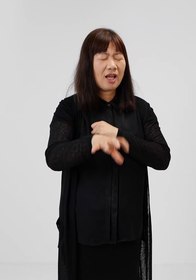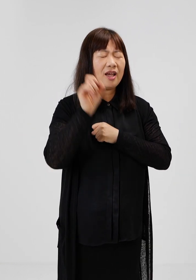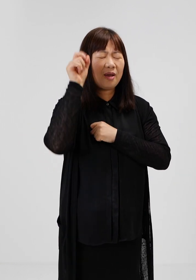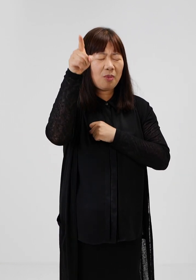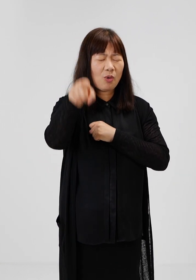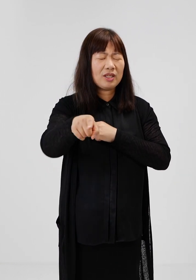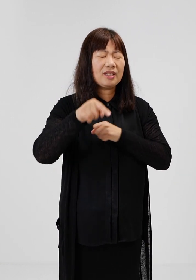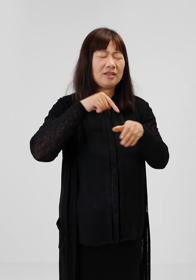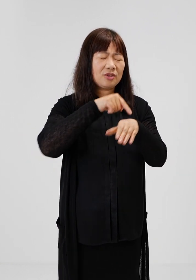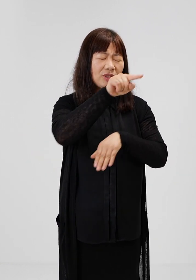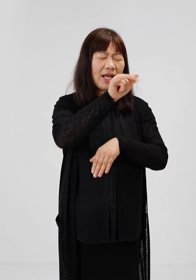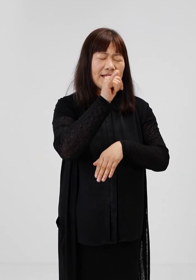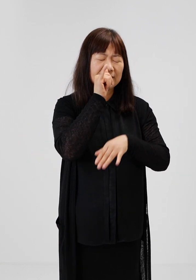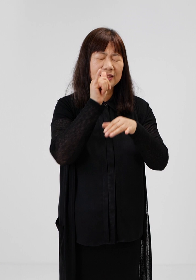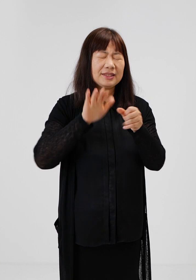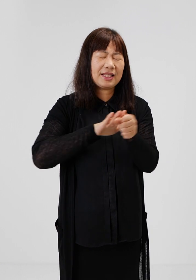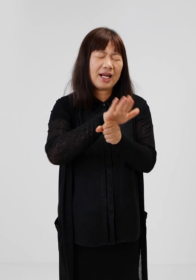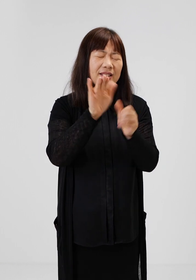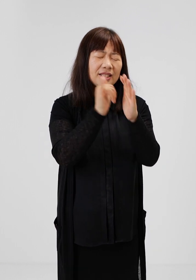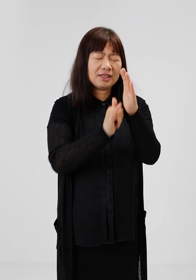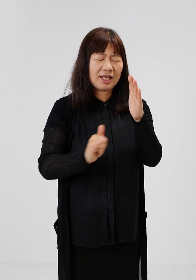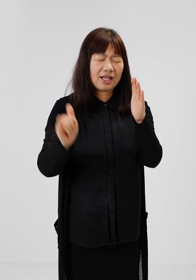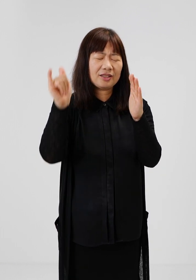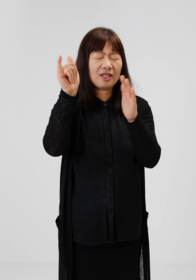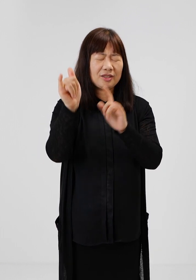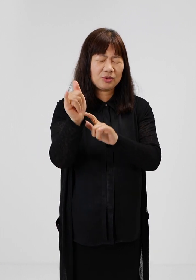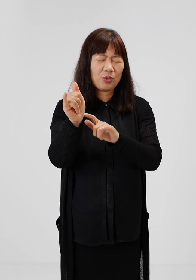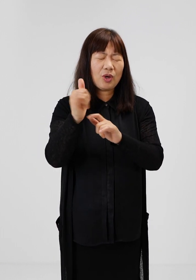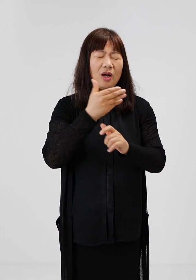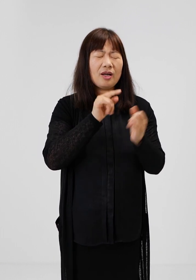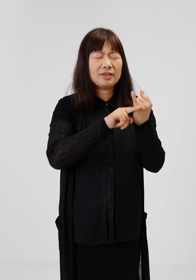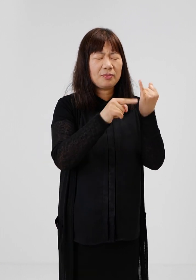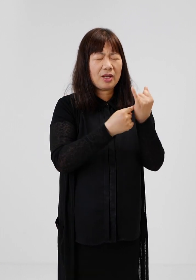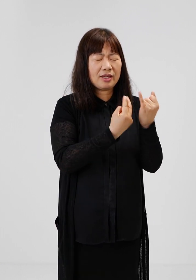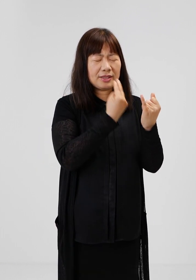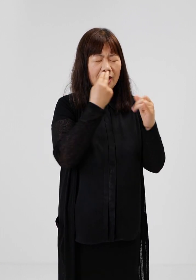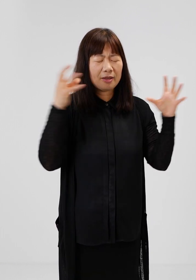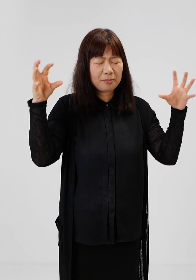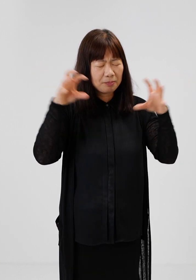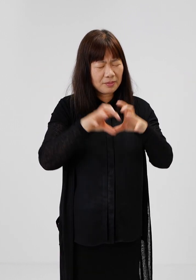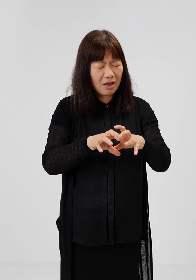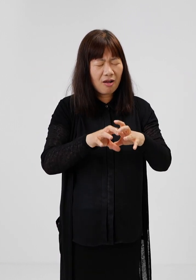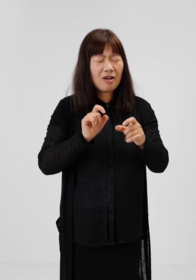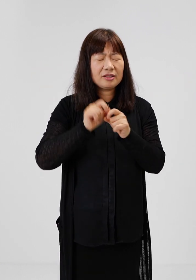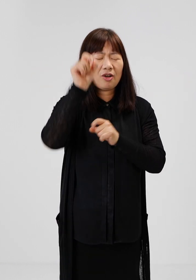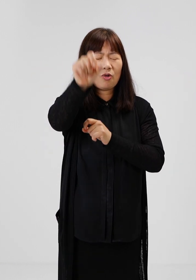멀리 출타해 있는 사랑하는 가족들, 복중의